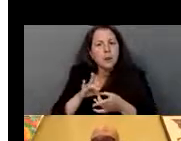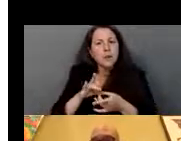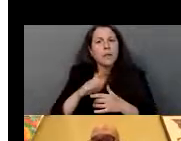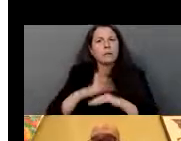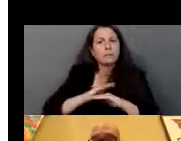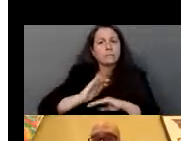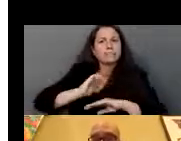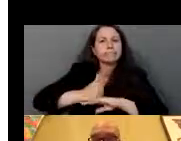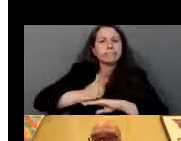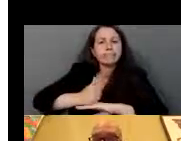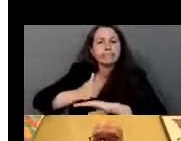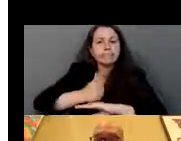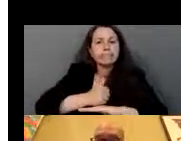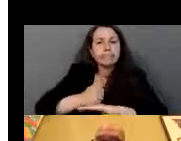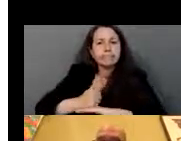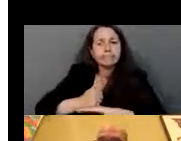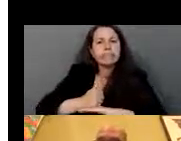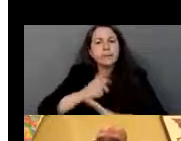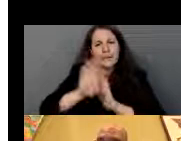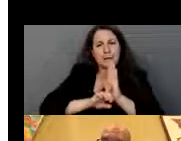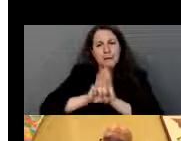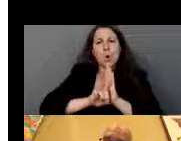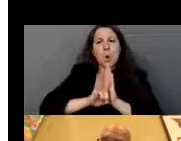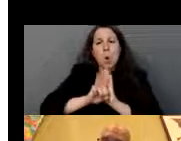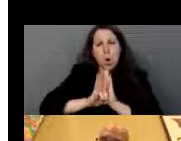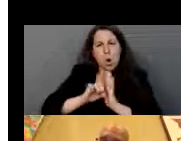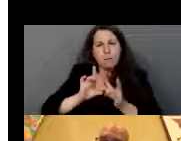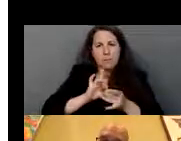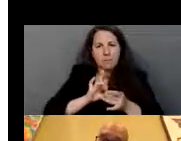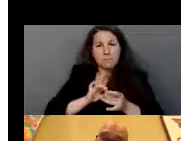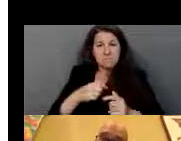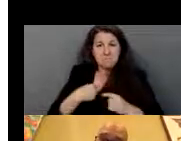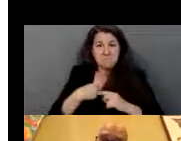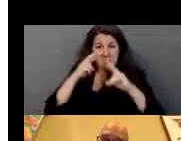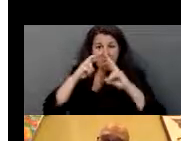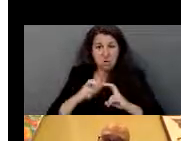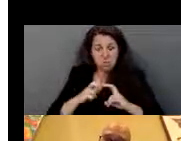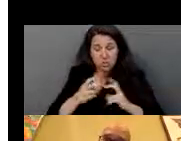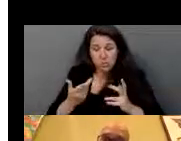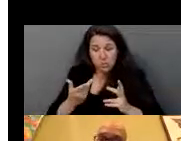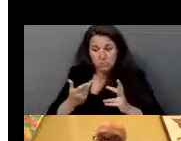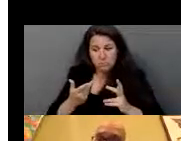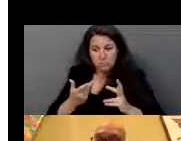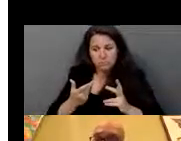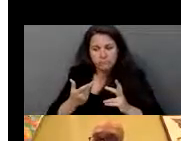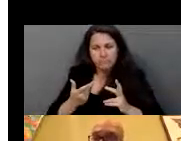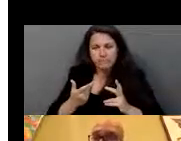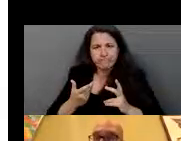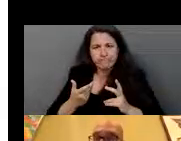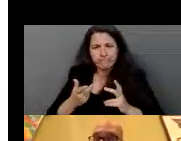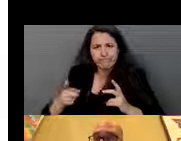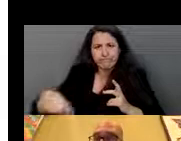œuvre de politiques climatiques. Et ce qu'on voit dans notre recherche, c'est qu'effectivement, c'est que malheureusement, les États ne respectent pas leurs